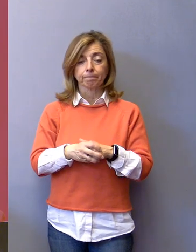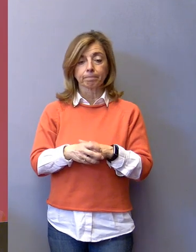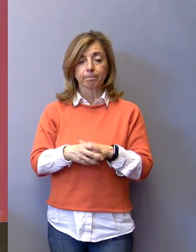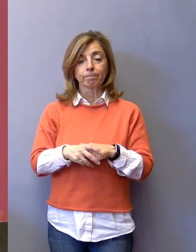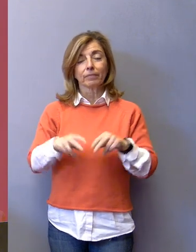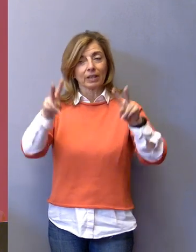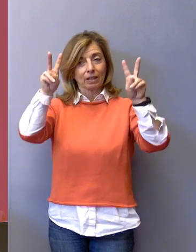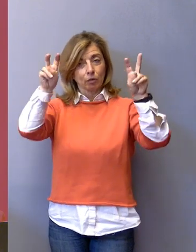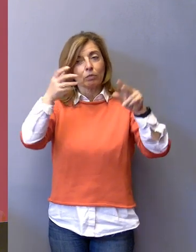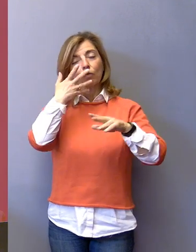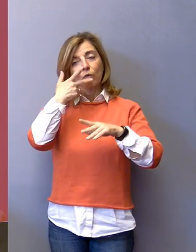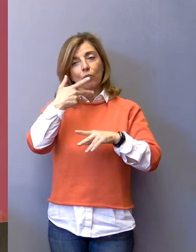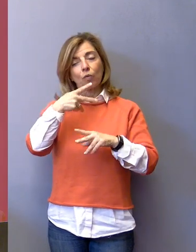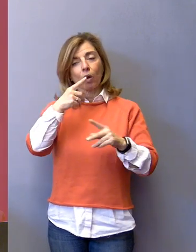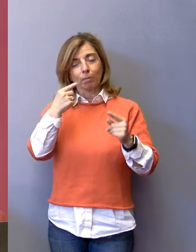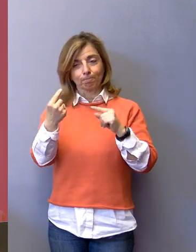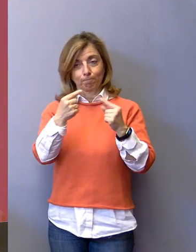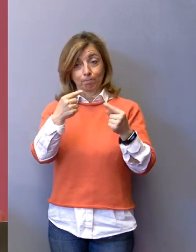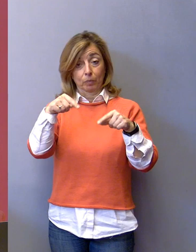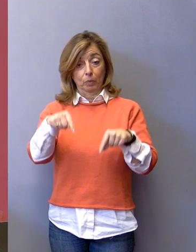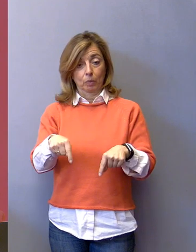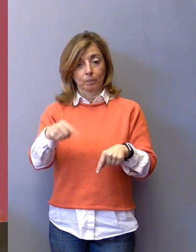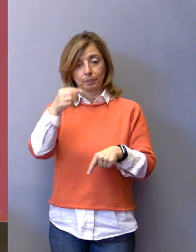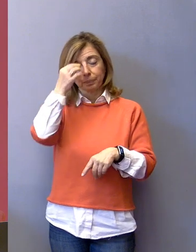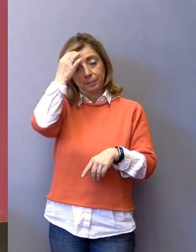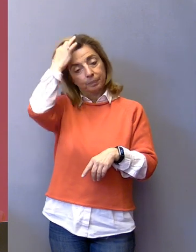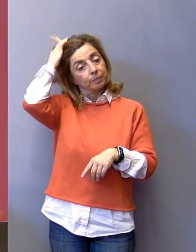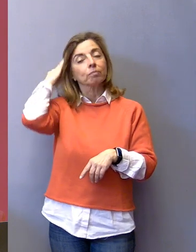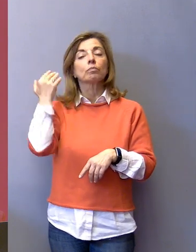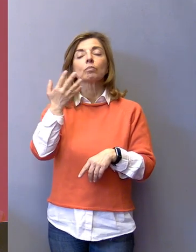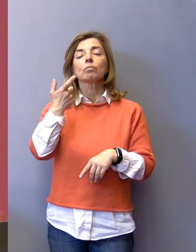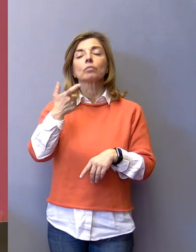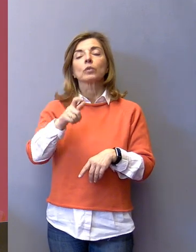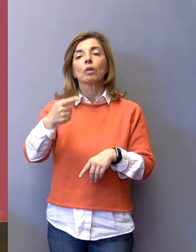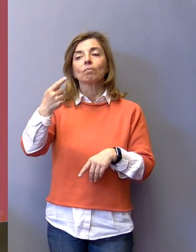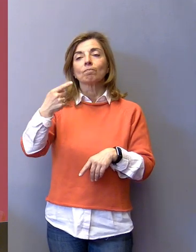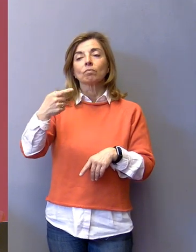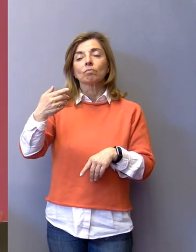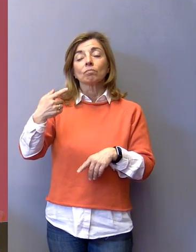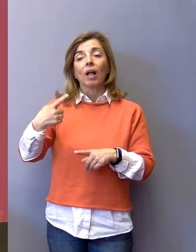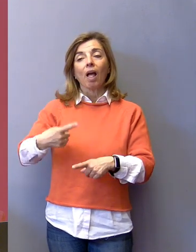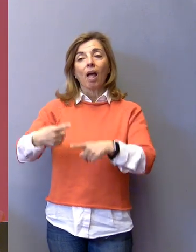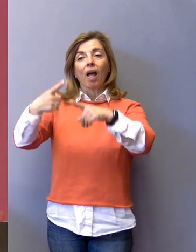quanto quello che noi ricordiamo dell'ex diga di begato